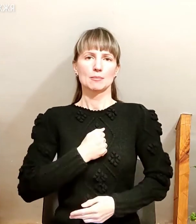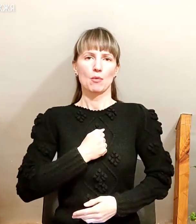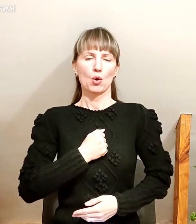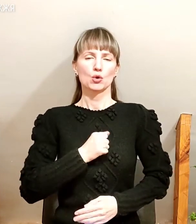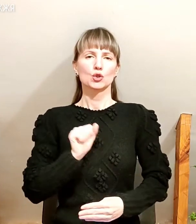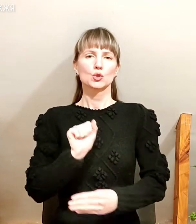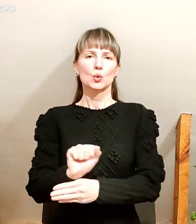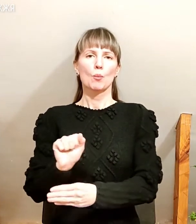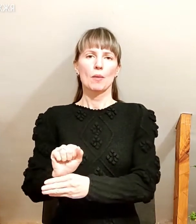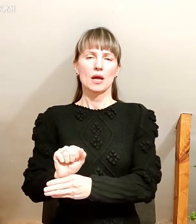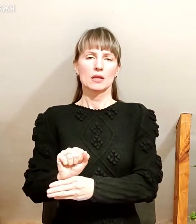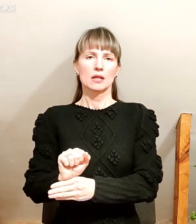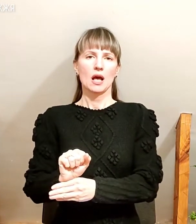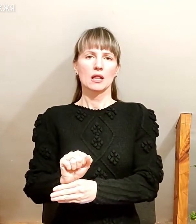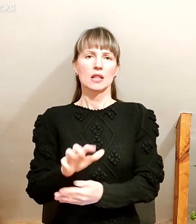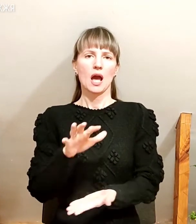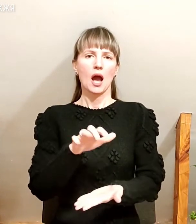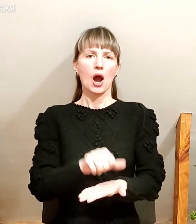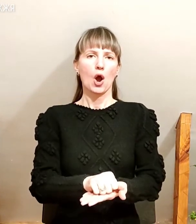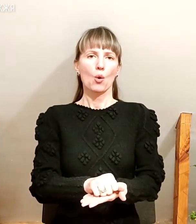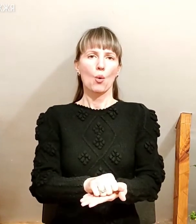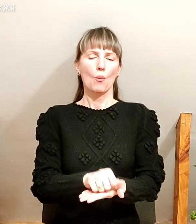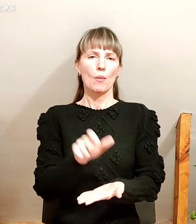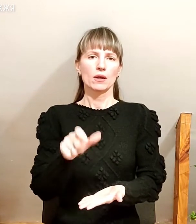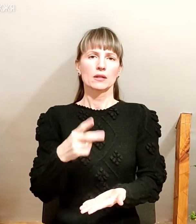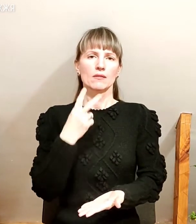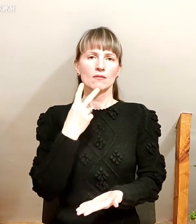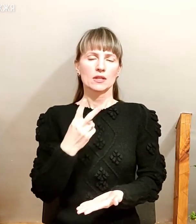Зупиняти окупанта маємо відео, тож я пишу зараз. Окупанти!